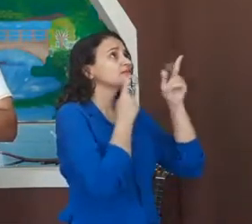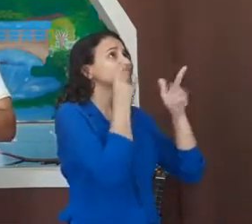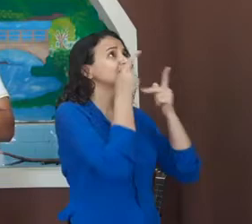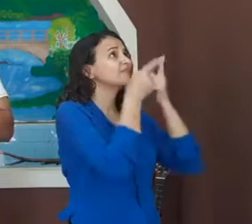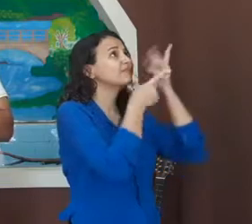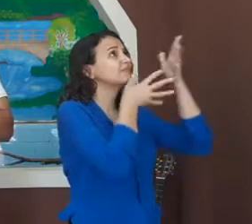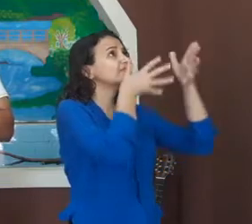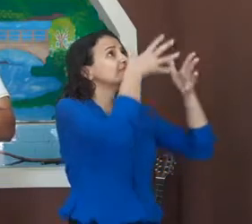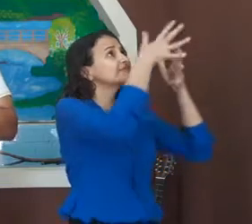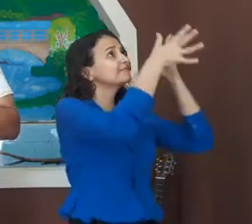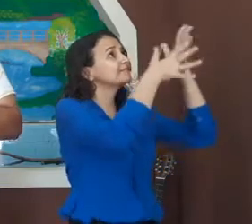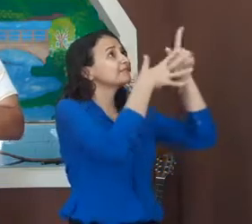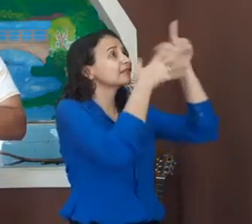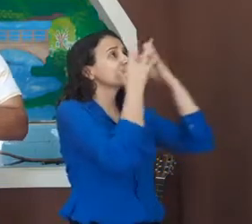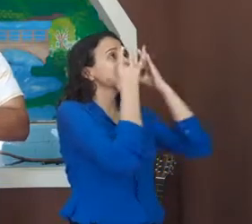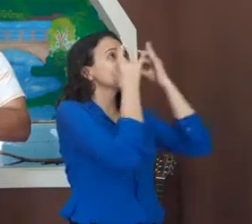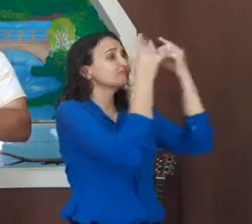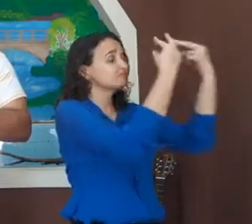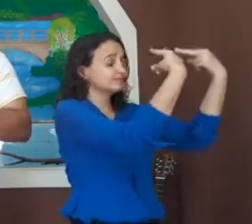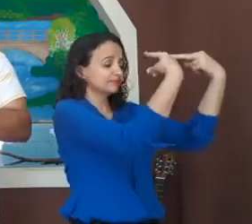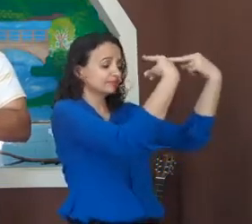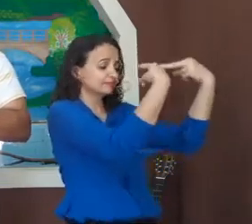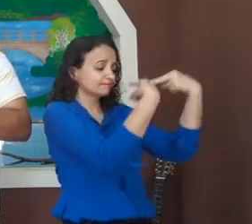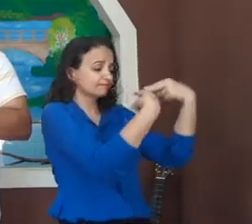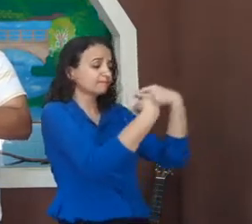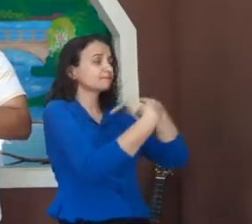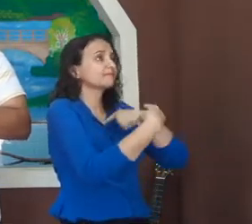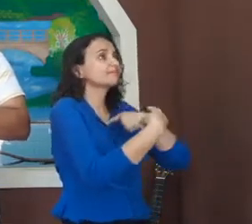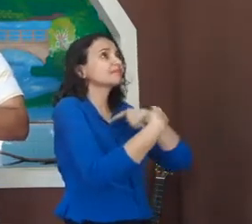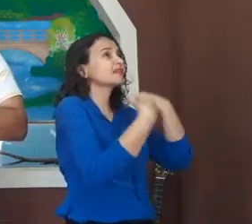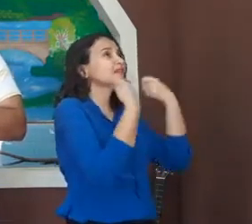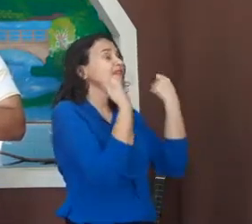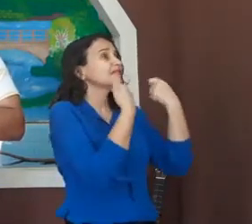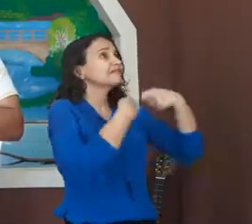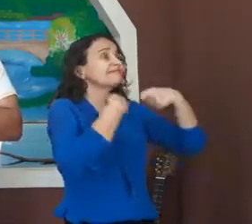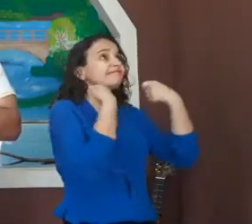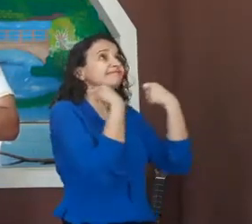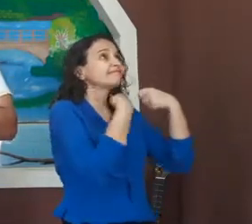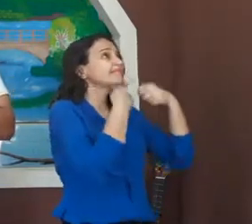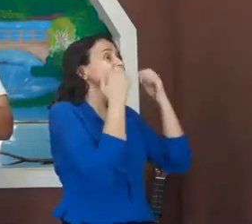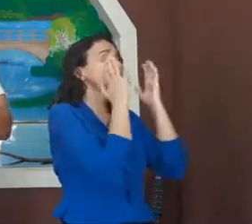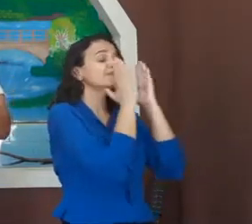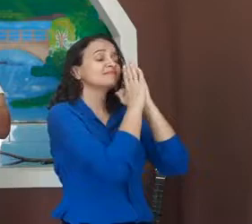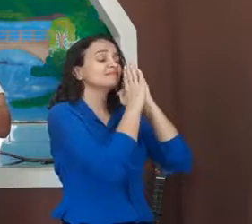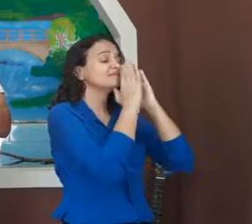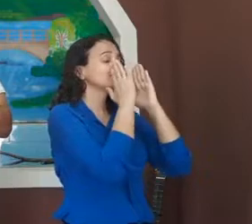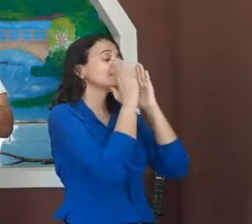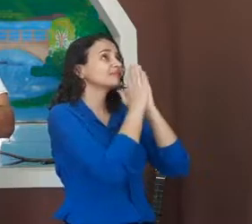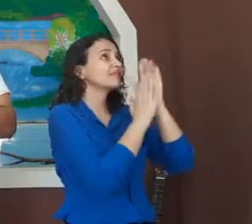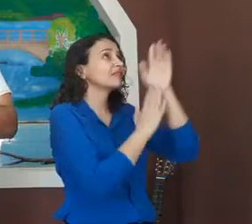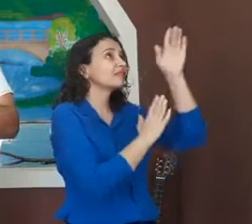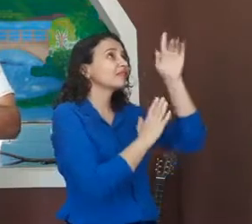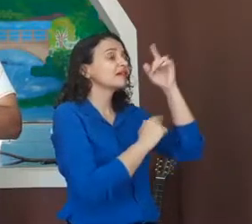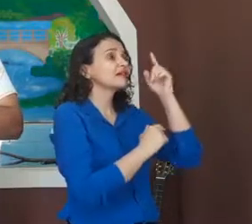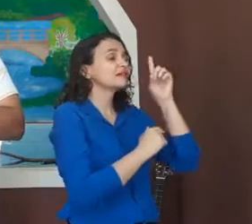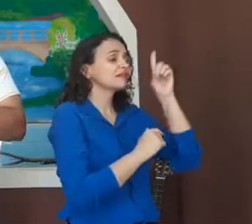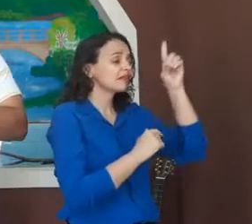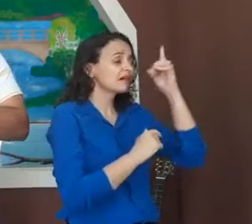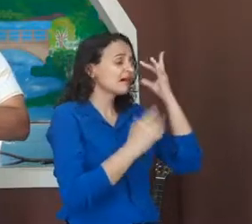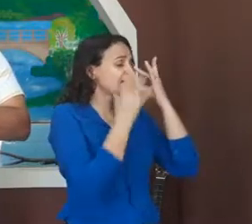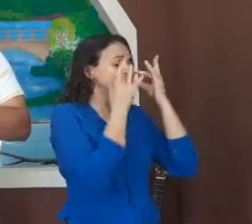ouvidos atentos à voz das minhas súplicas. Se tu, Senhor, observares as